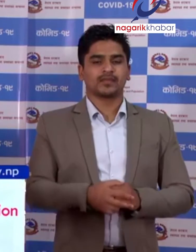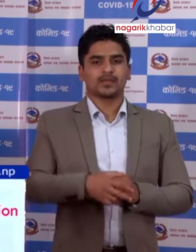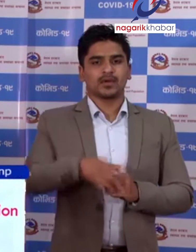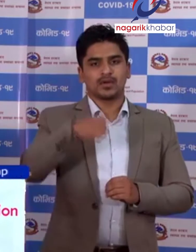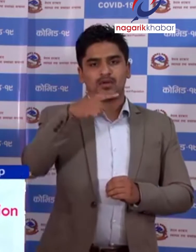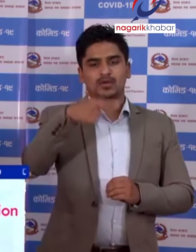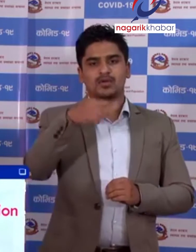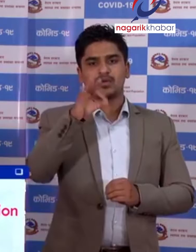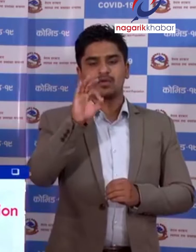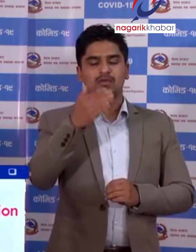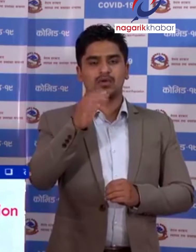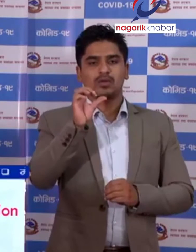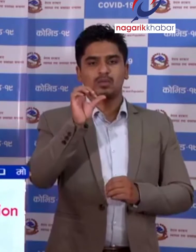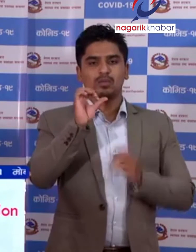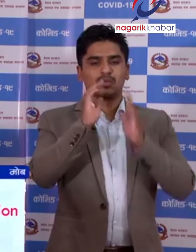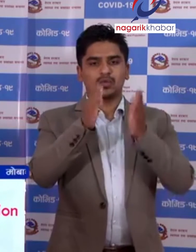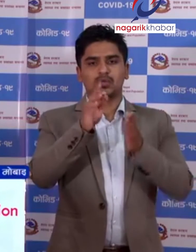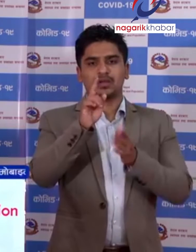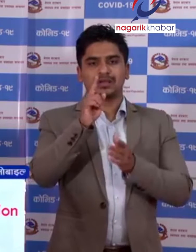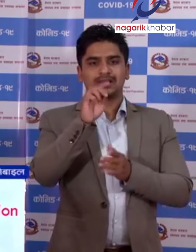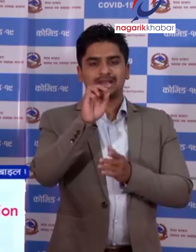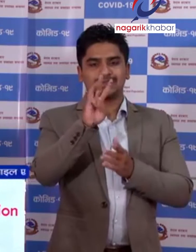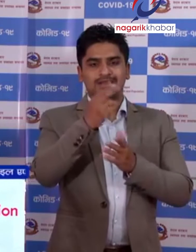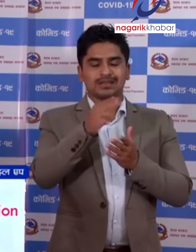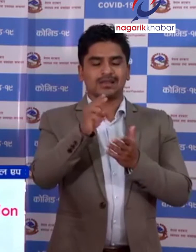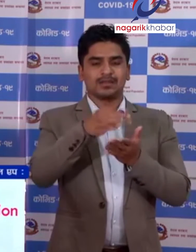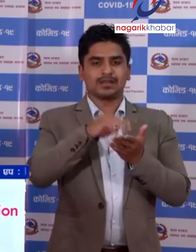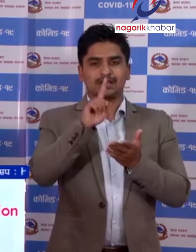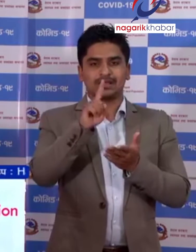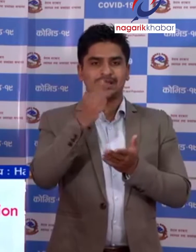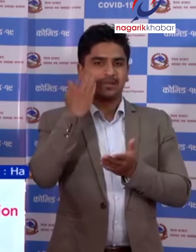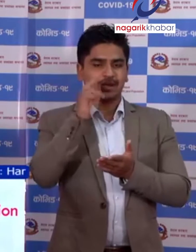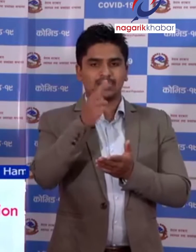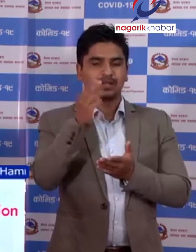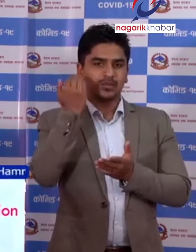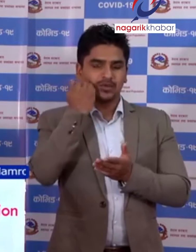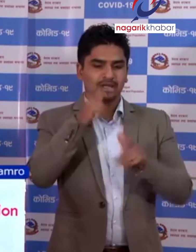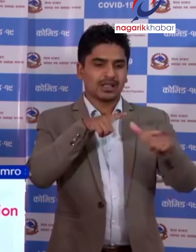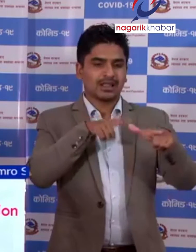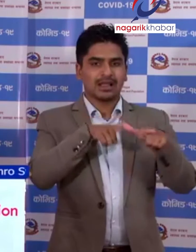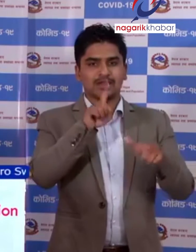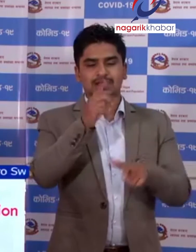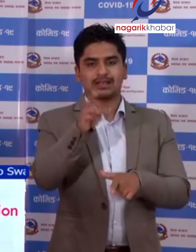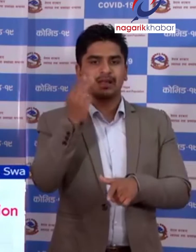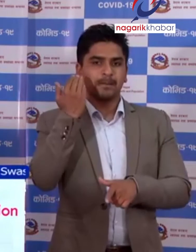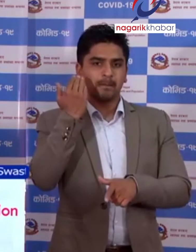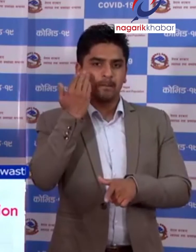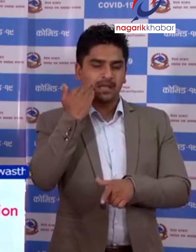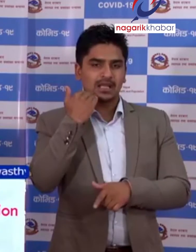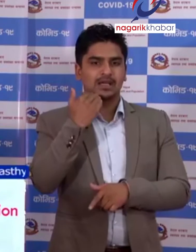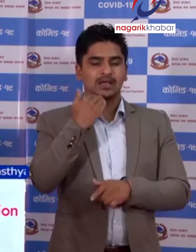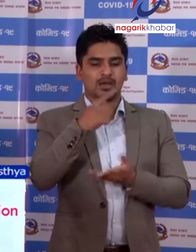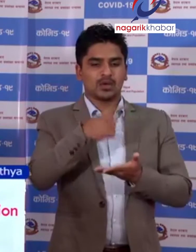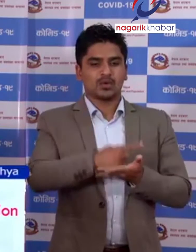नवलपुर को तीन जना मध्ये एक जना महिला र दुई जना पुरुष, धादिङ को एक जना महिला, कपिल वस्तु